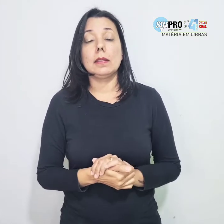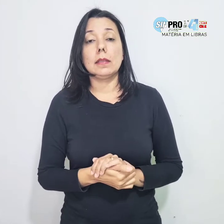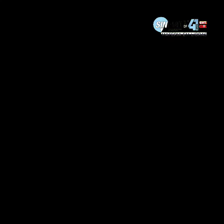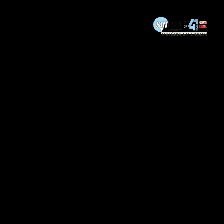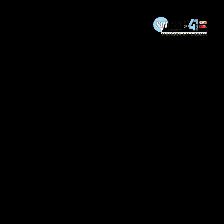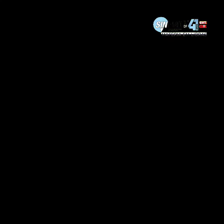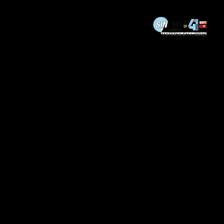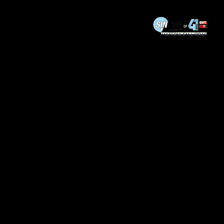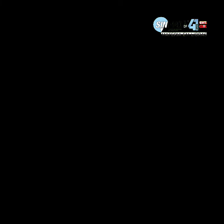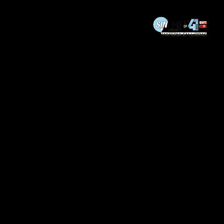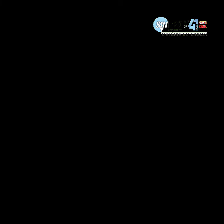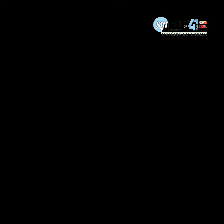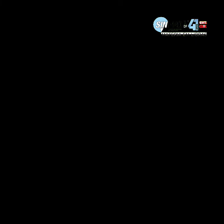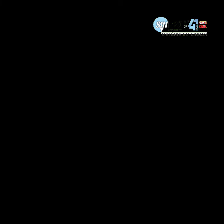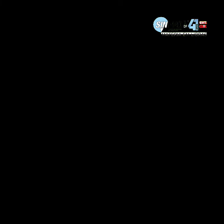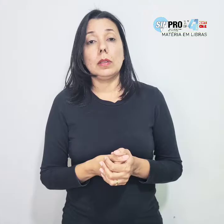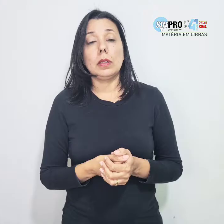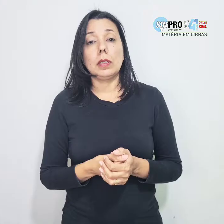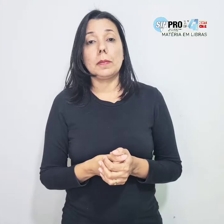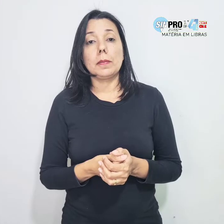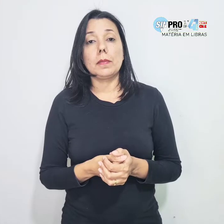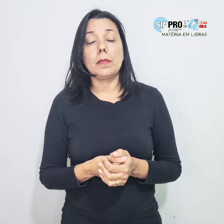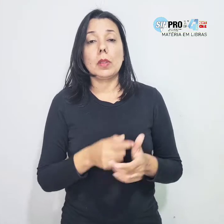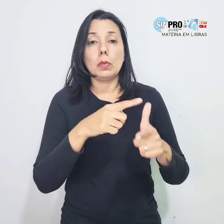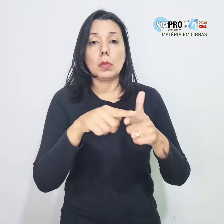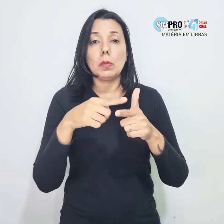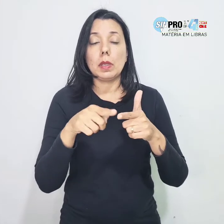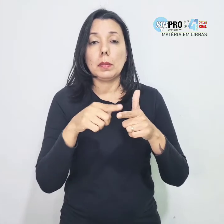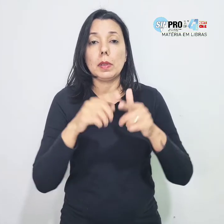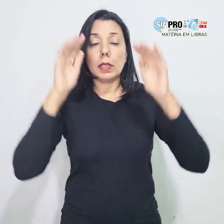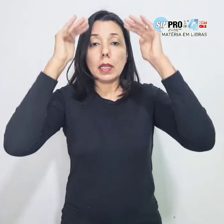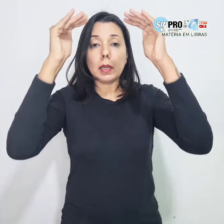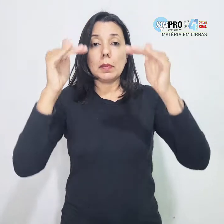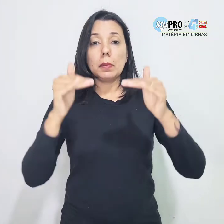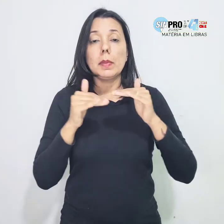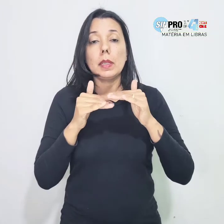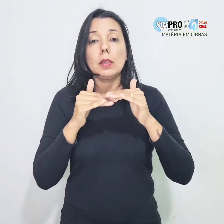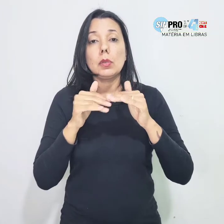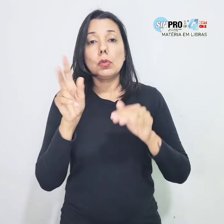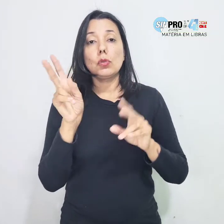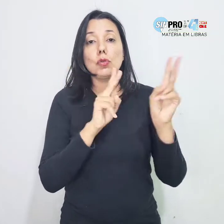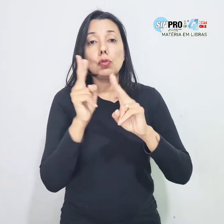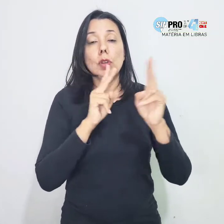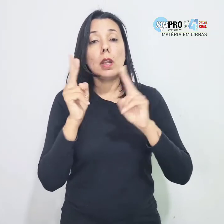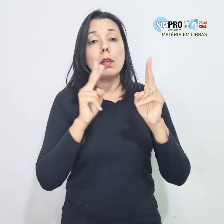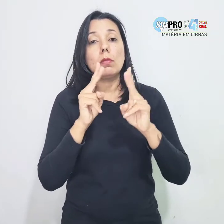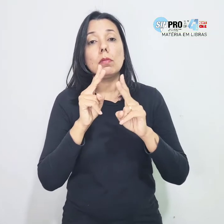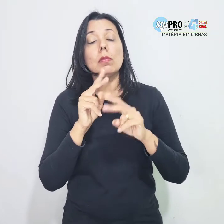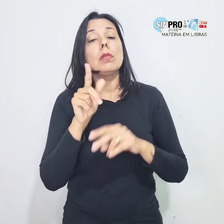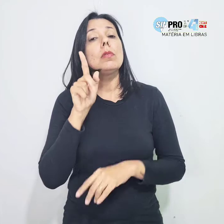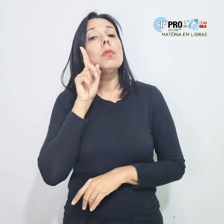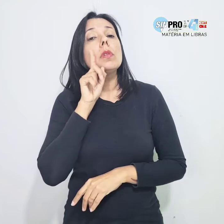Mais recentemente, um surto em um acampamento de verão no estado americano da Geórgia revelou que